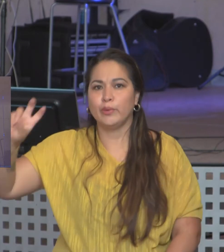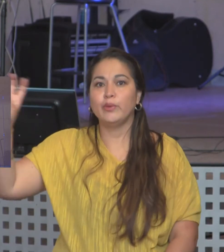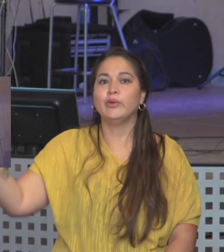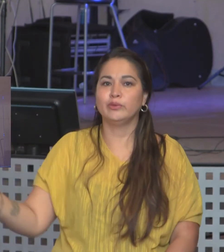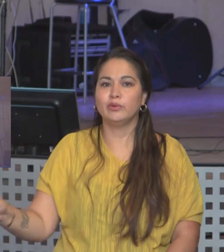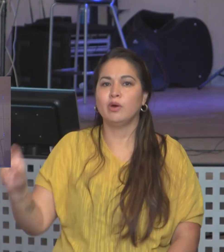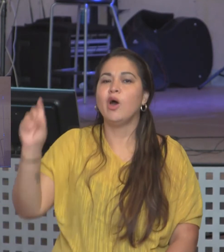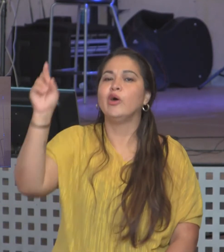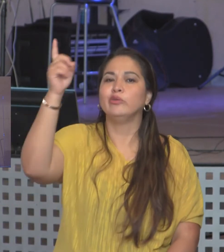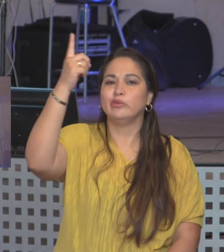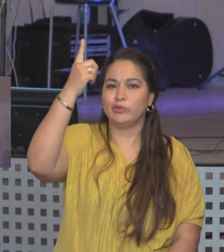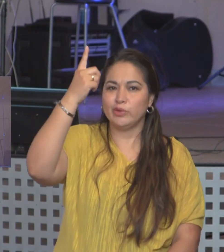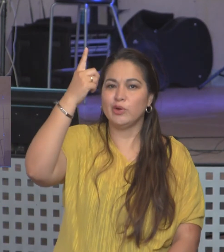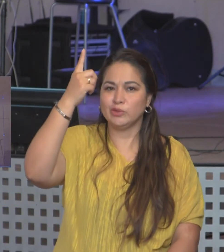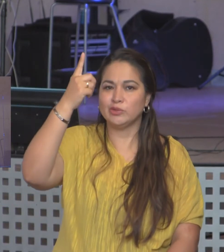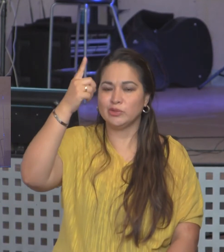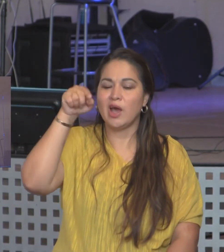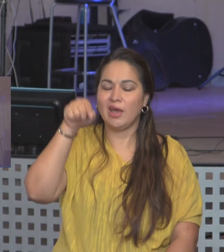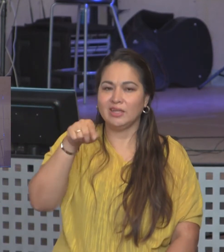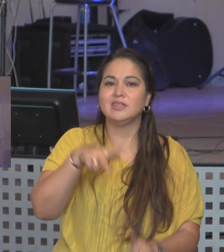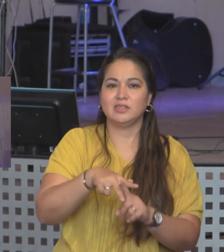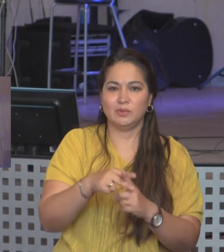qué? Él contaba con la pandemia.